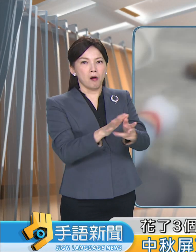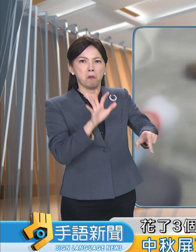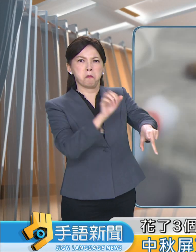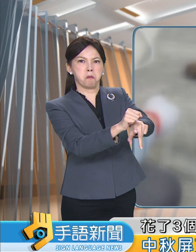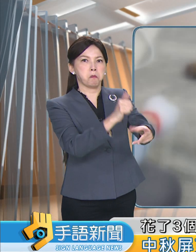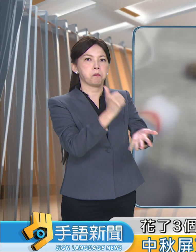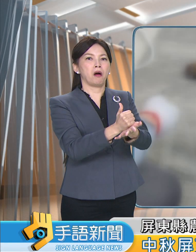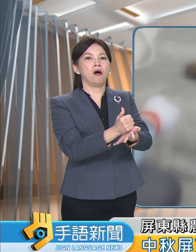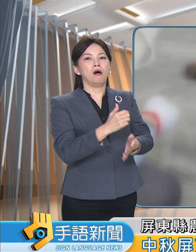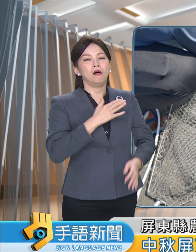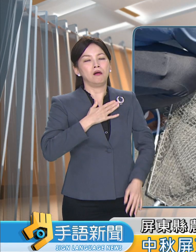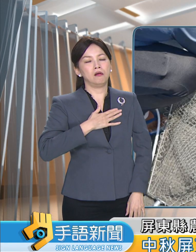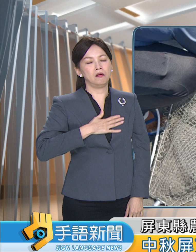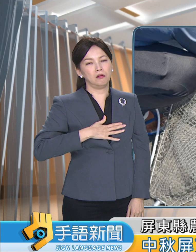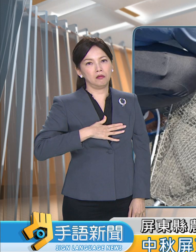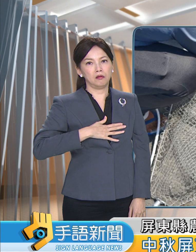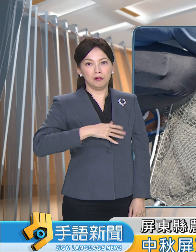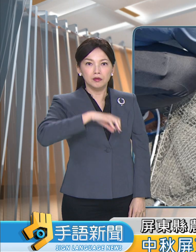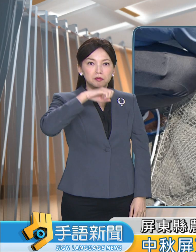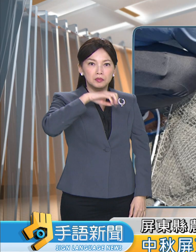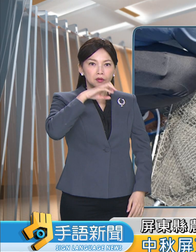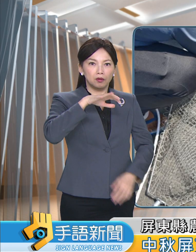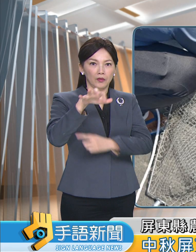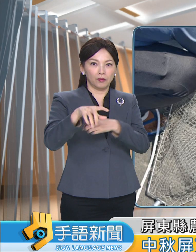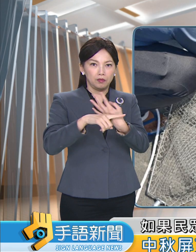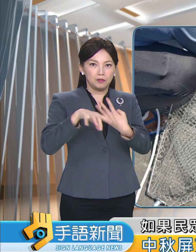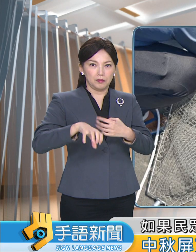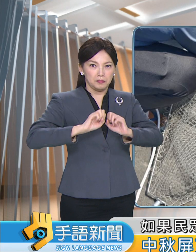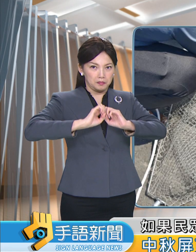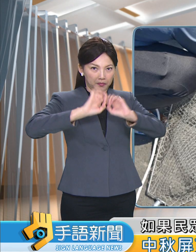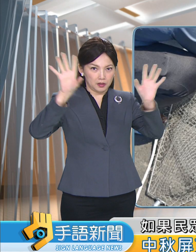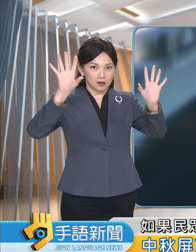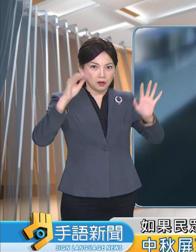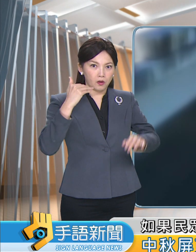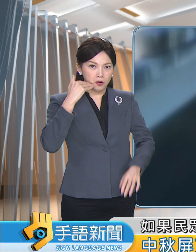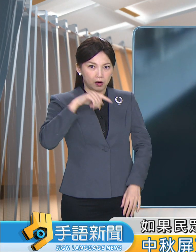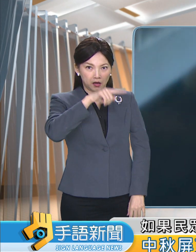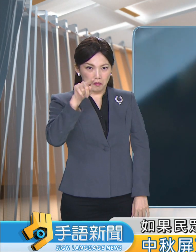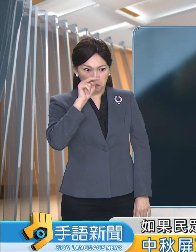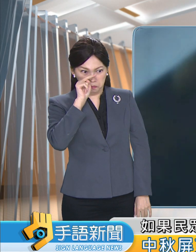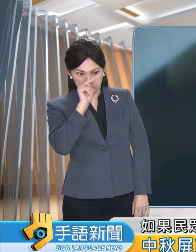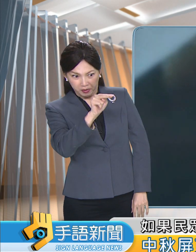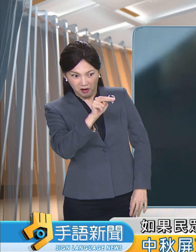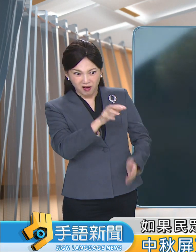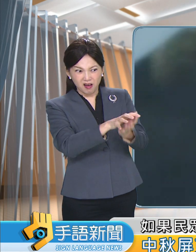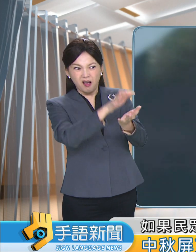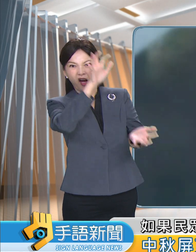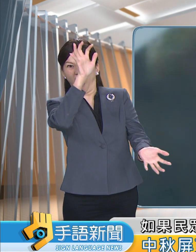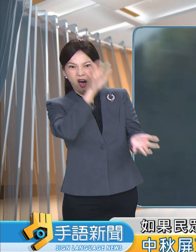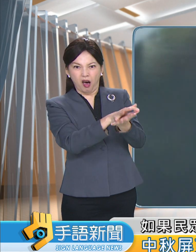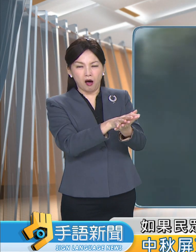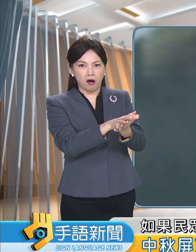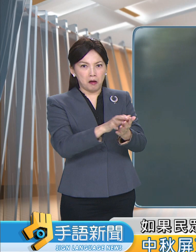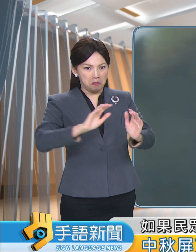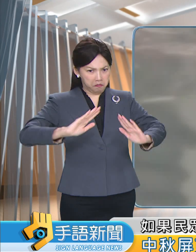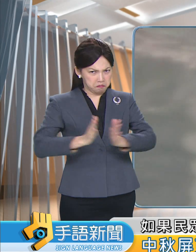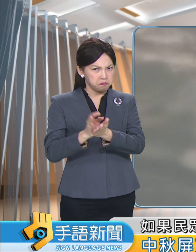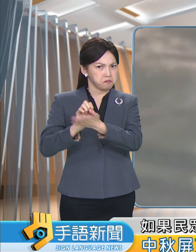屏东县农业处呼吁，如果民众有发现鳄鱼的踪迹，要协助通报，不要动手